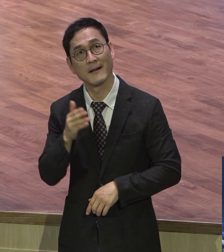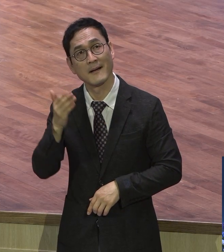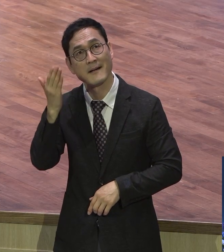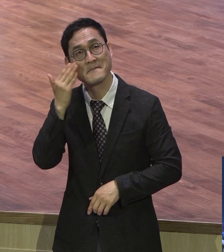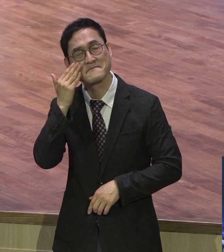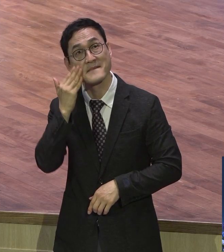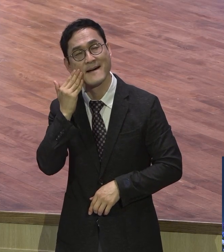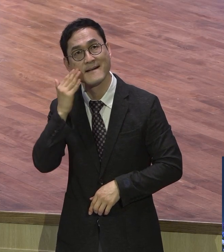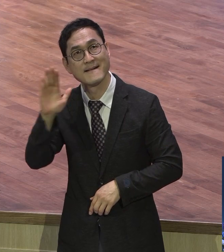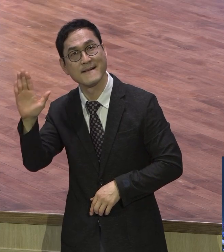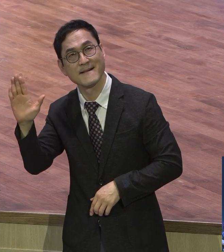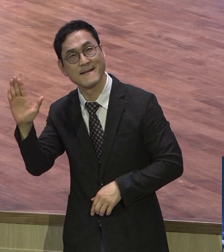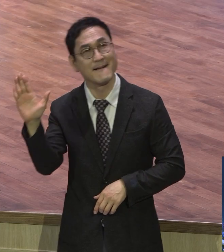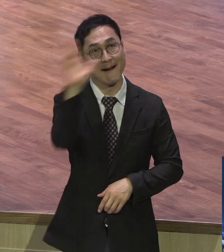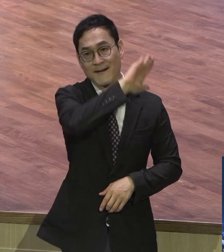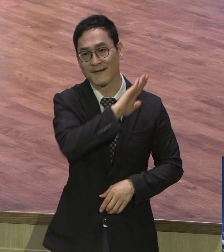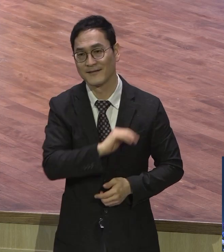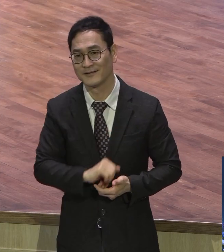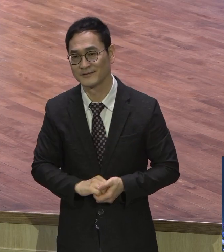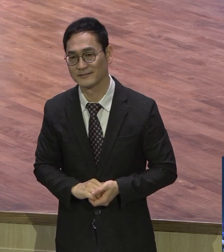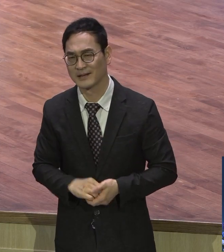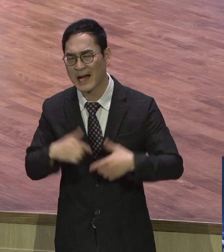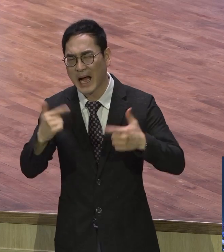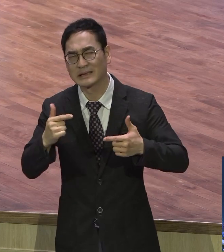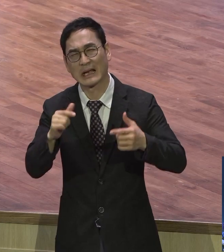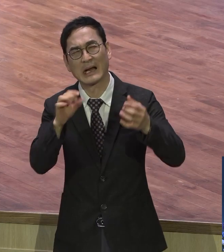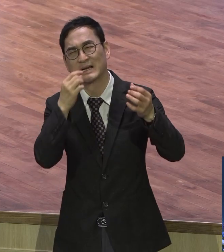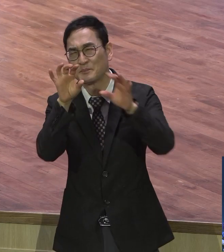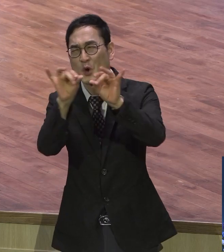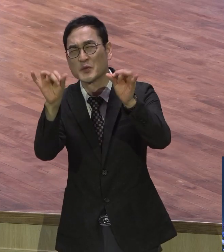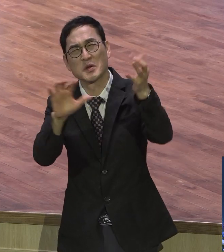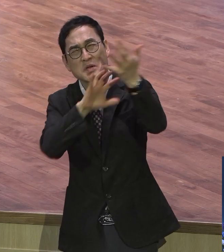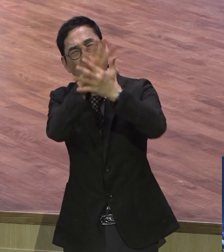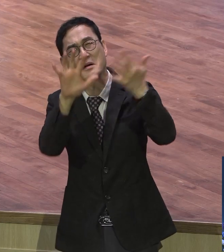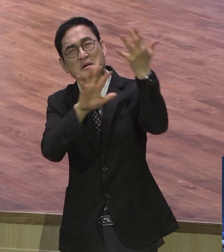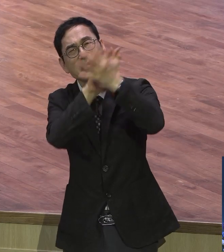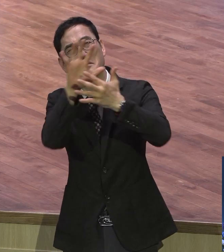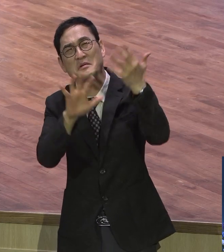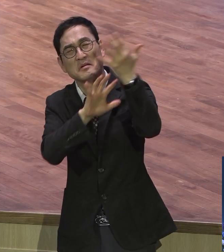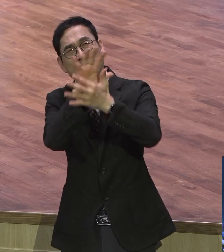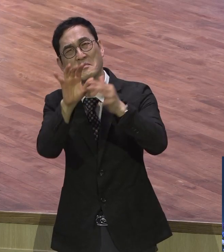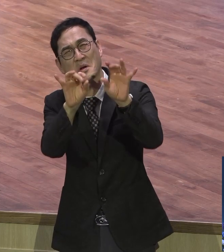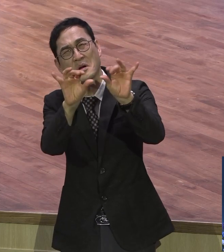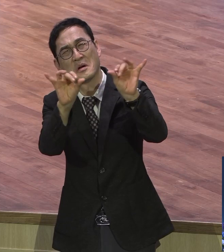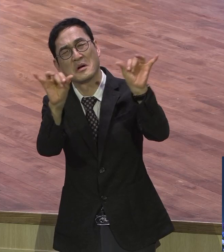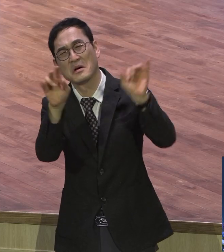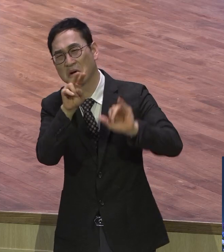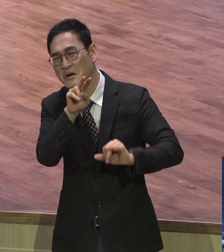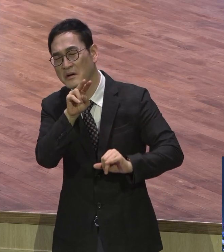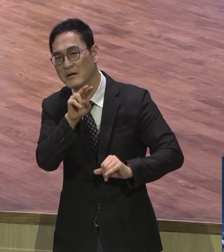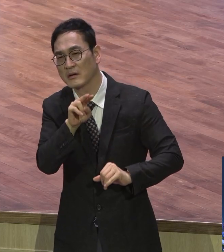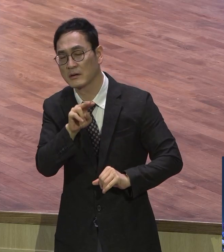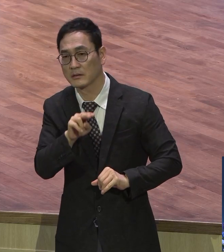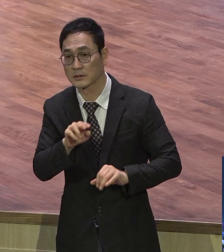저렇지. 늘 뿌어되고 하늘도 안 보이잖아요. 사실은. 그런데 아주